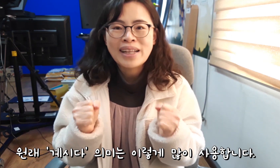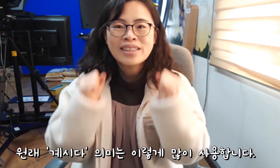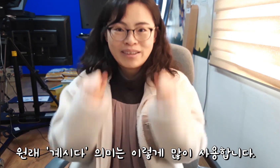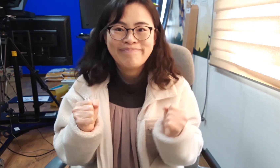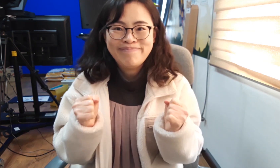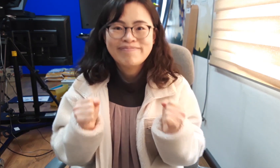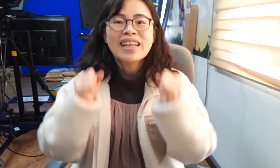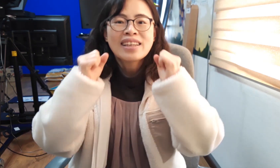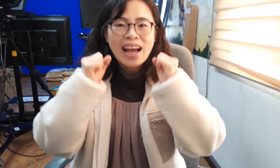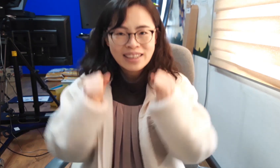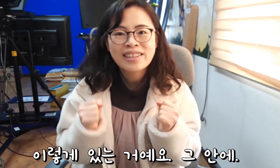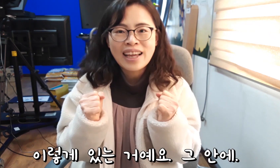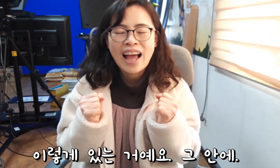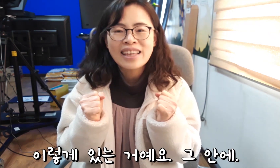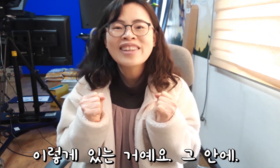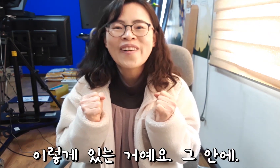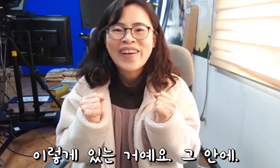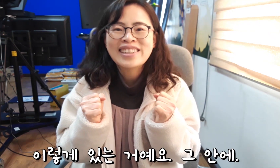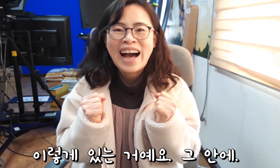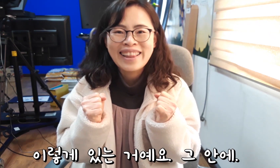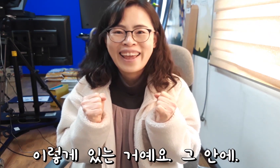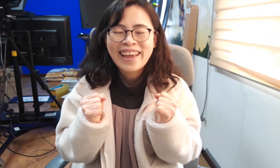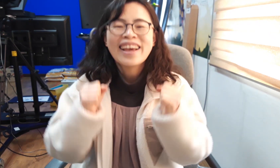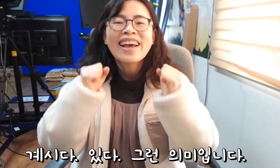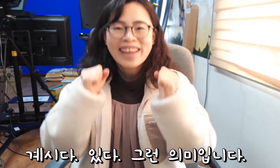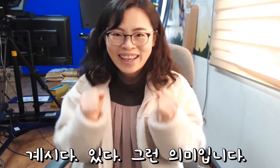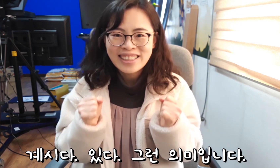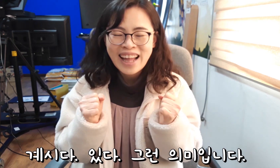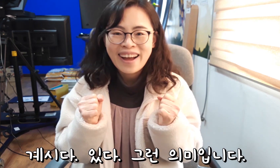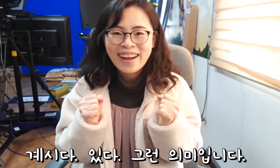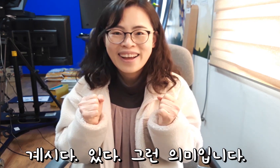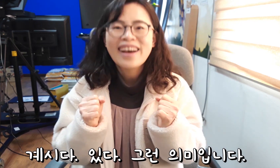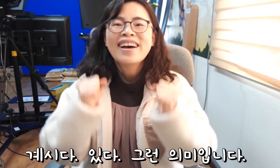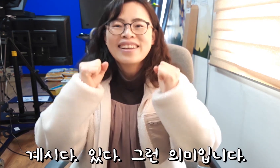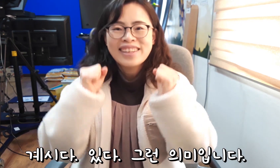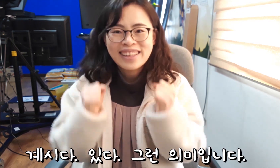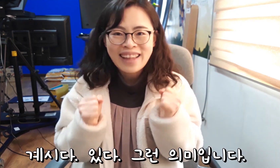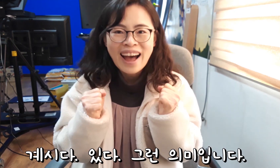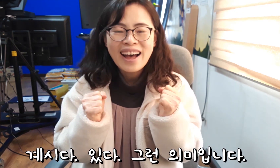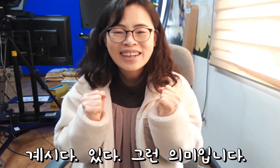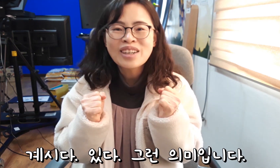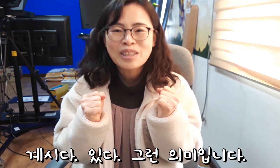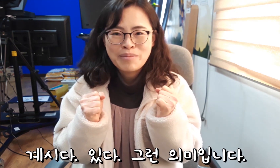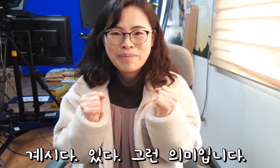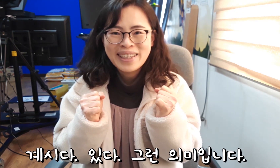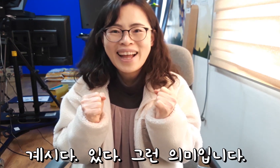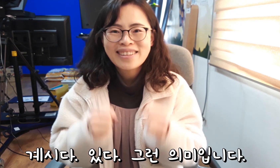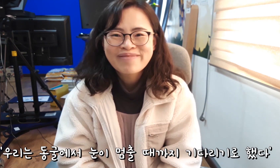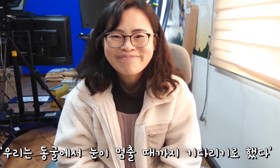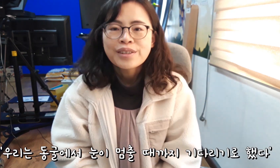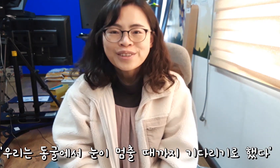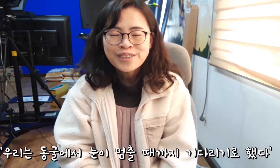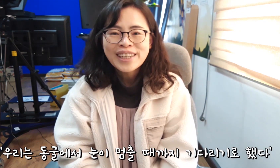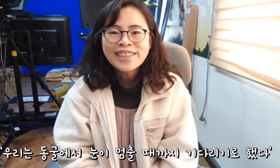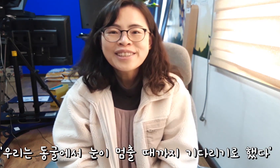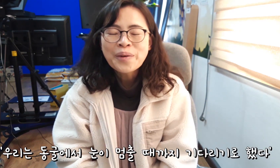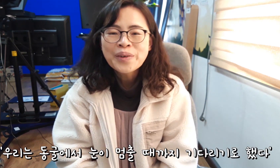써요. 이렇게 있는 거예요. 그 안에. 계시다, 있다. 그런 의미입니다. 우리는